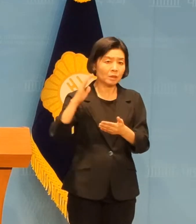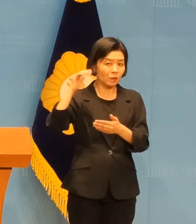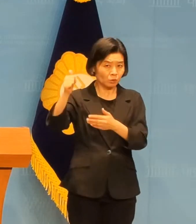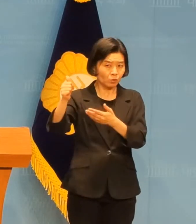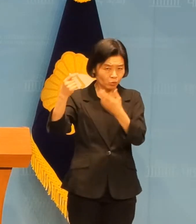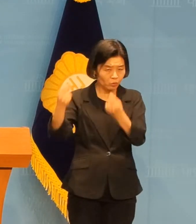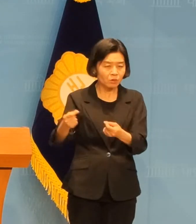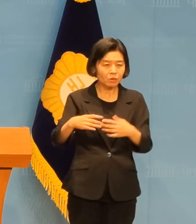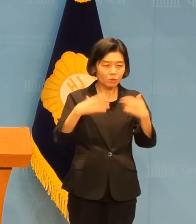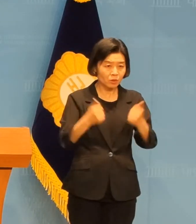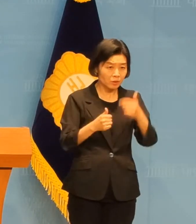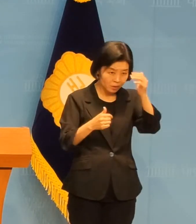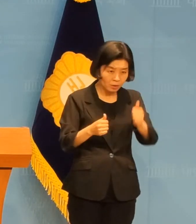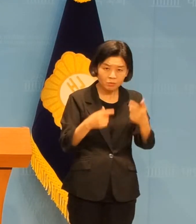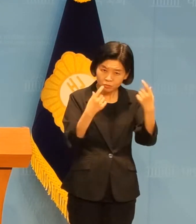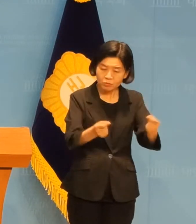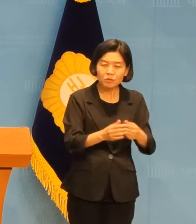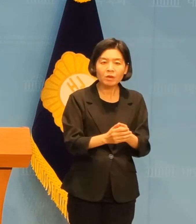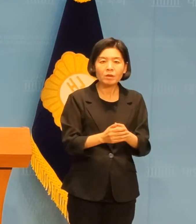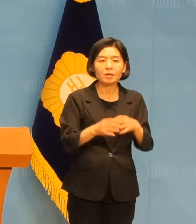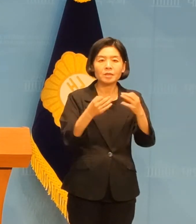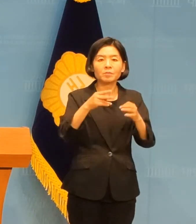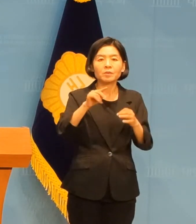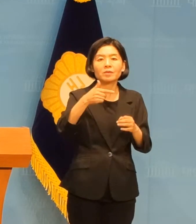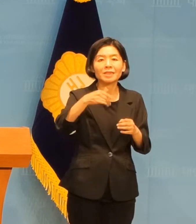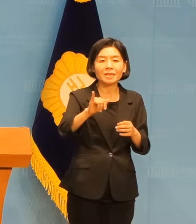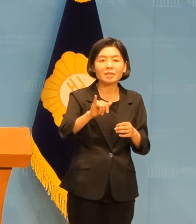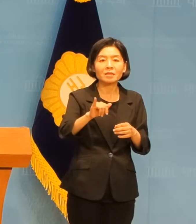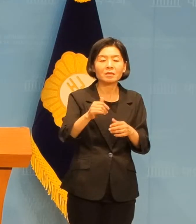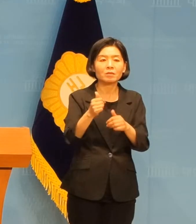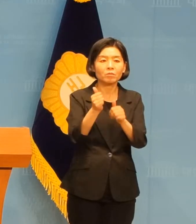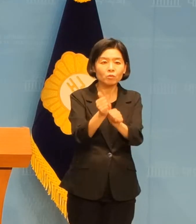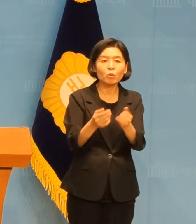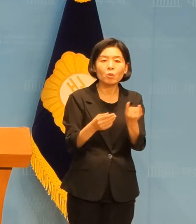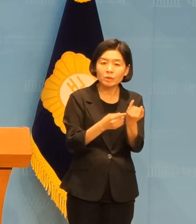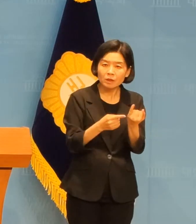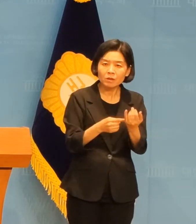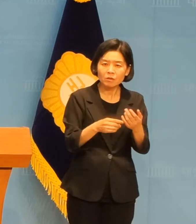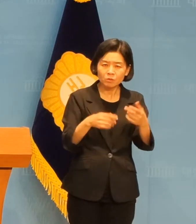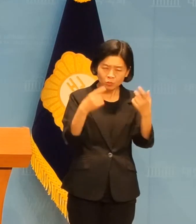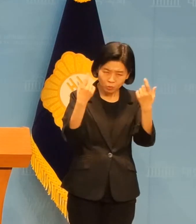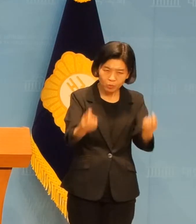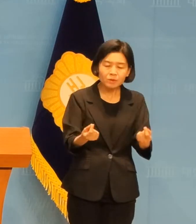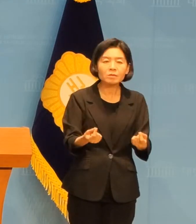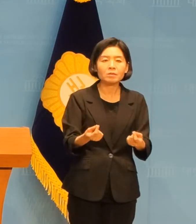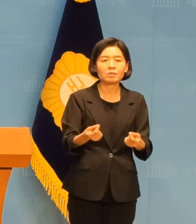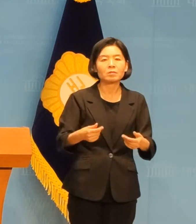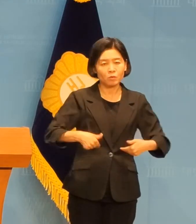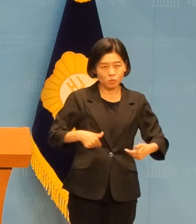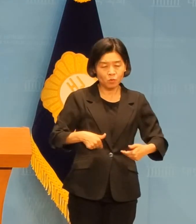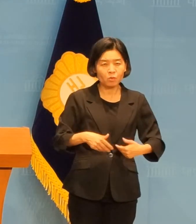국회의장 그리고 김현지 부속실장도 예외일 수는 없습니다.